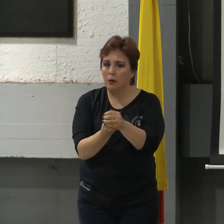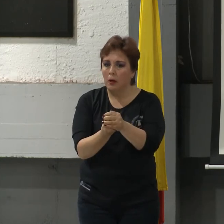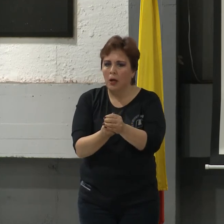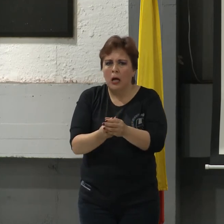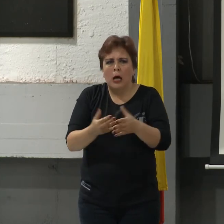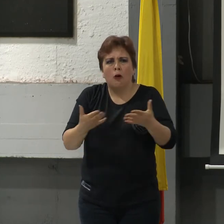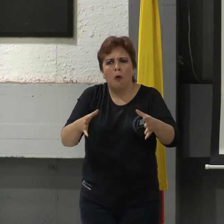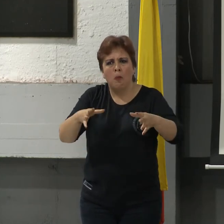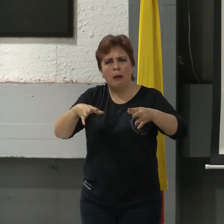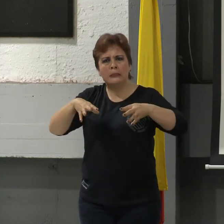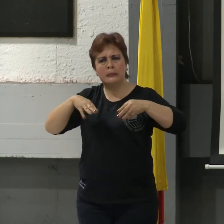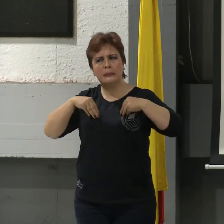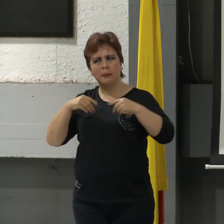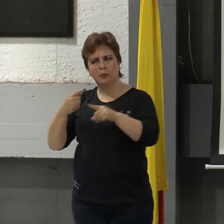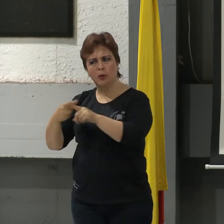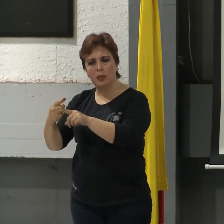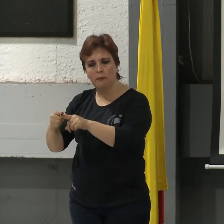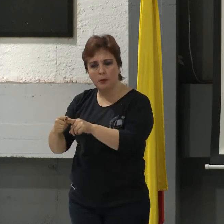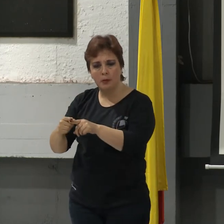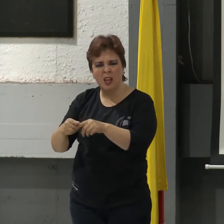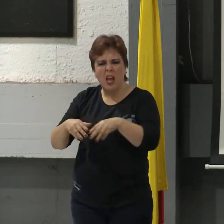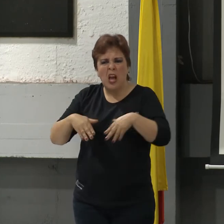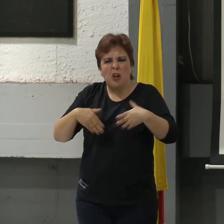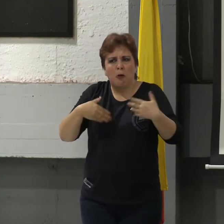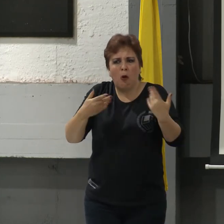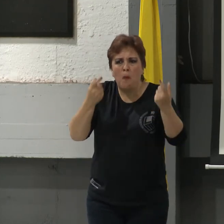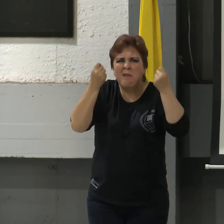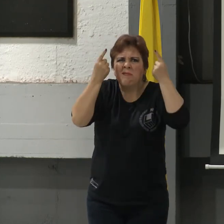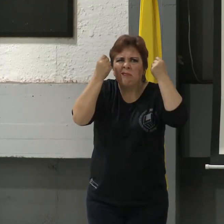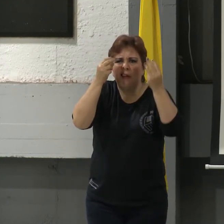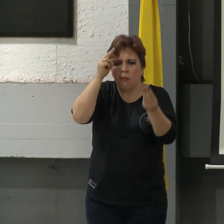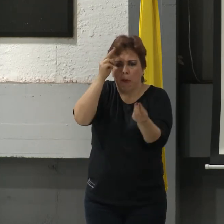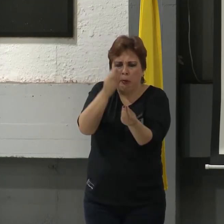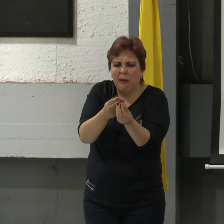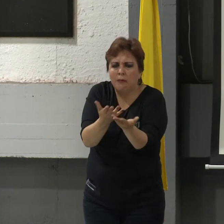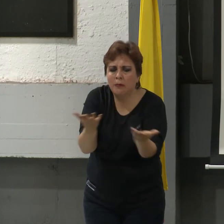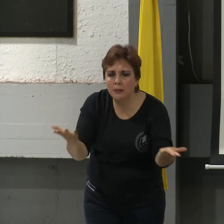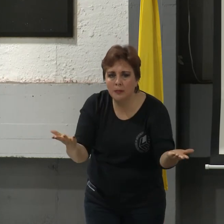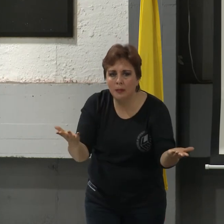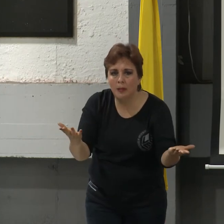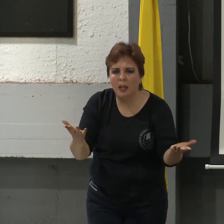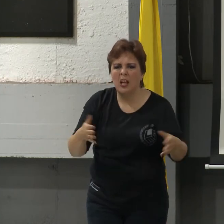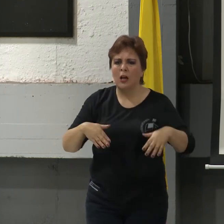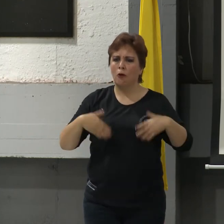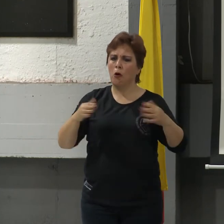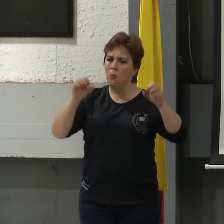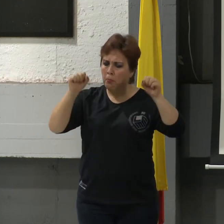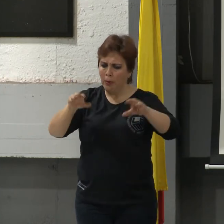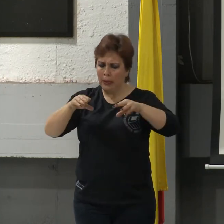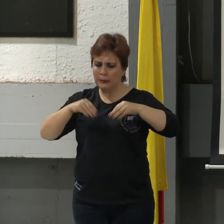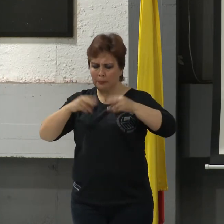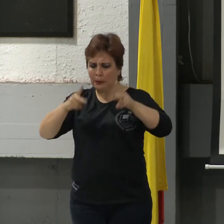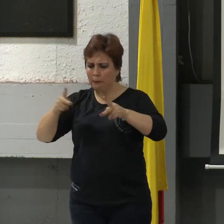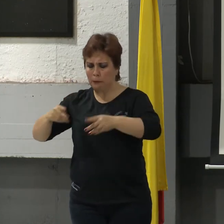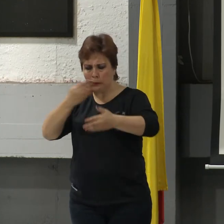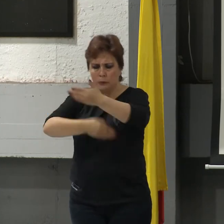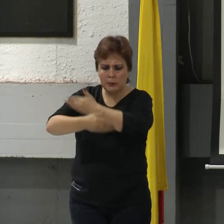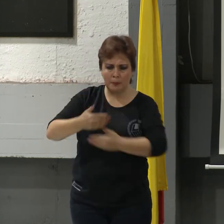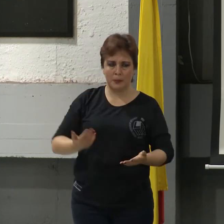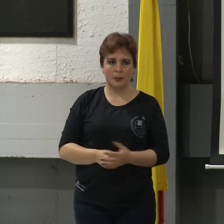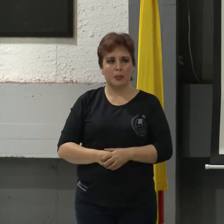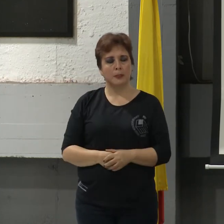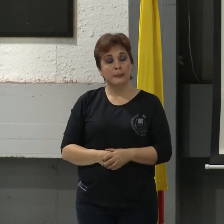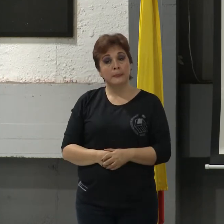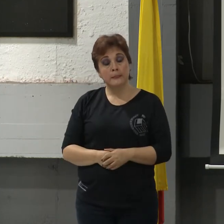y al iv a los niños con limitaciones especiales de todo tipo soñamos aspiramos